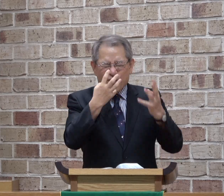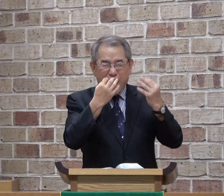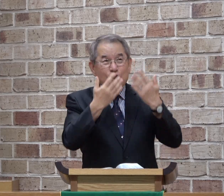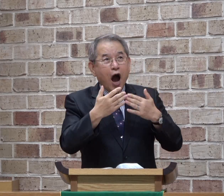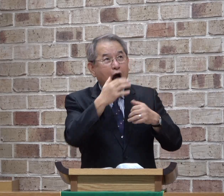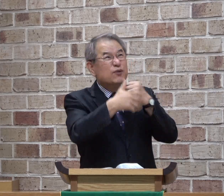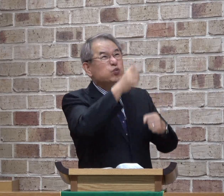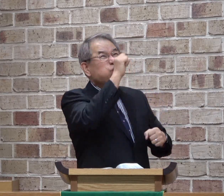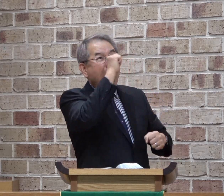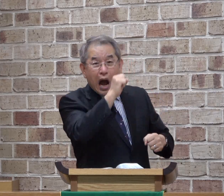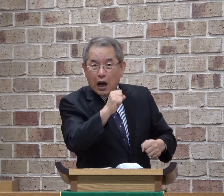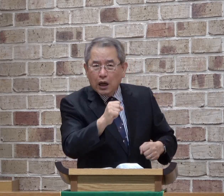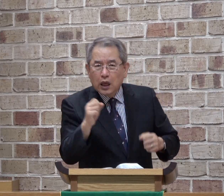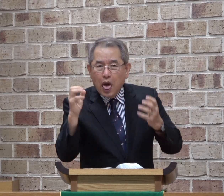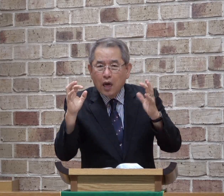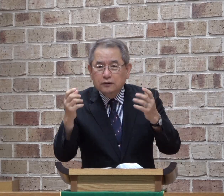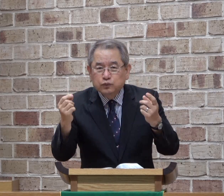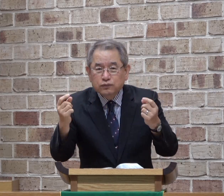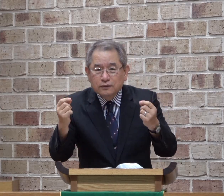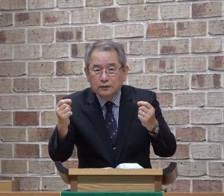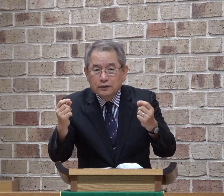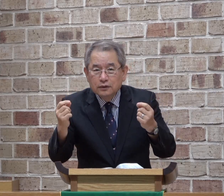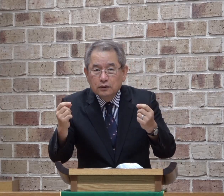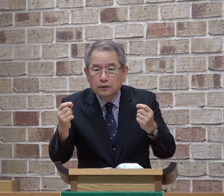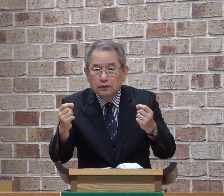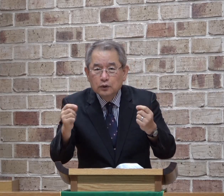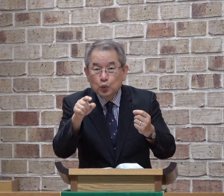나빠요. 그리고 많이 주시면 하나님 좋아요. 이렇게 고백하는 거.